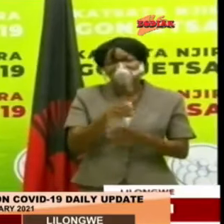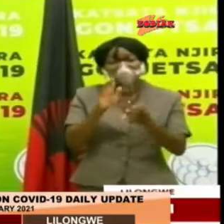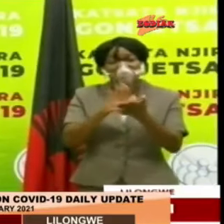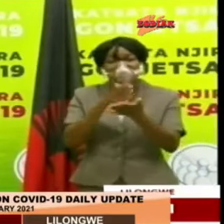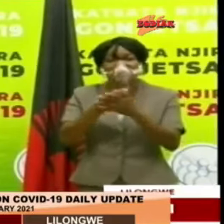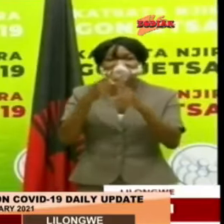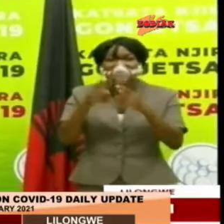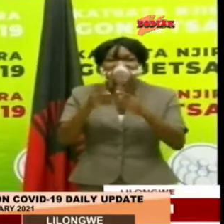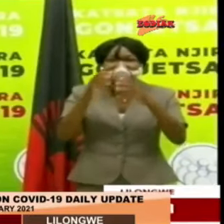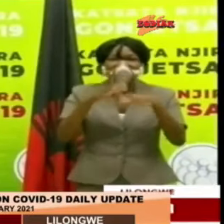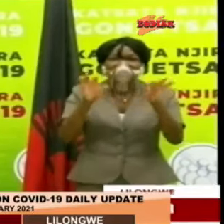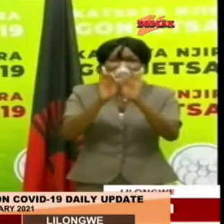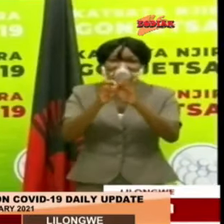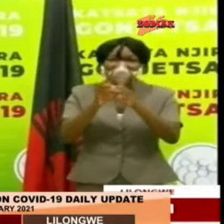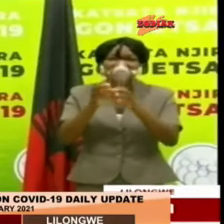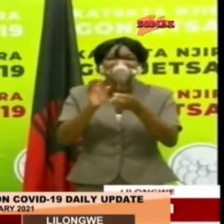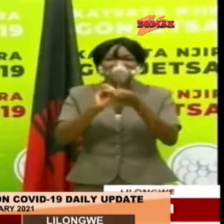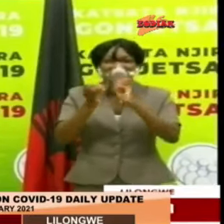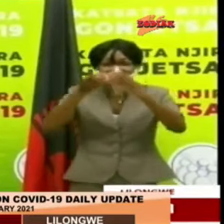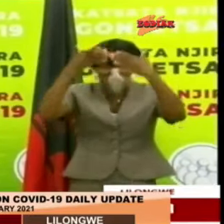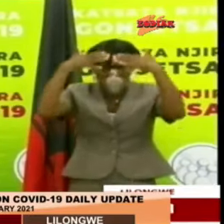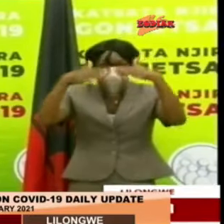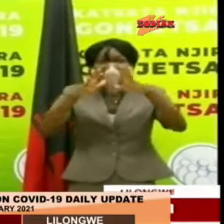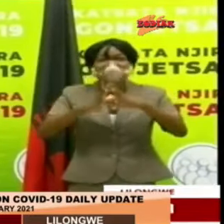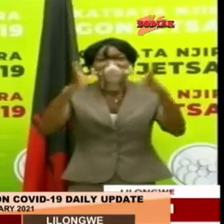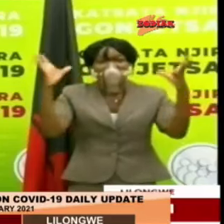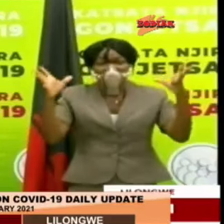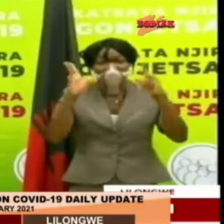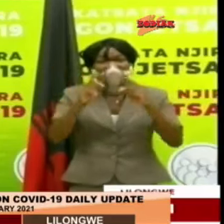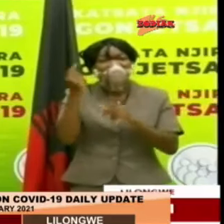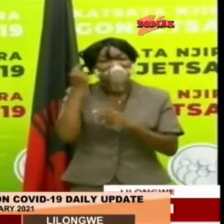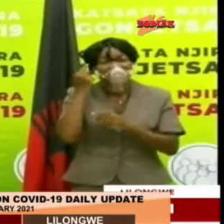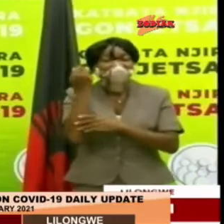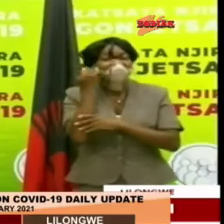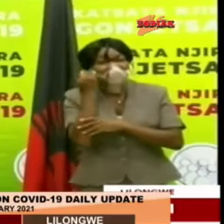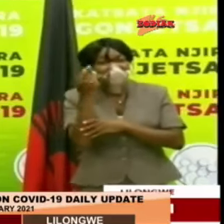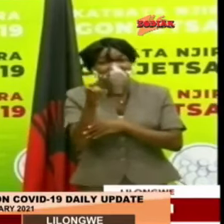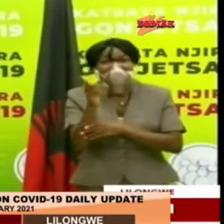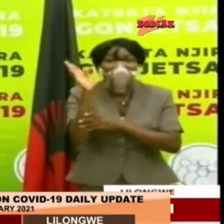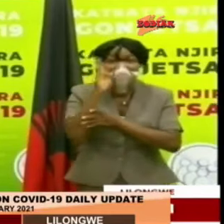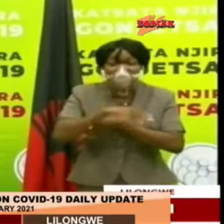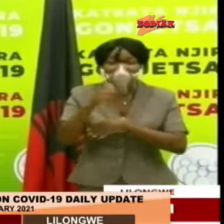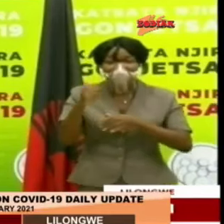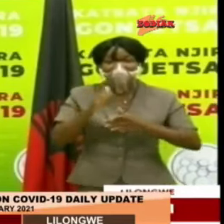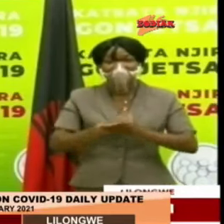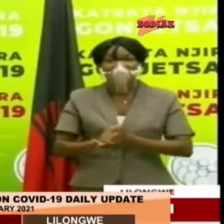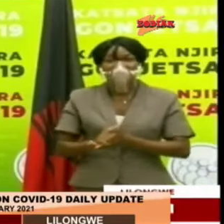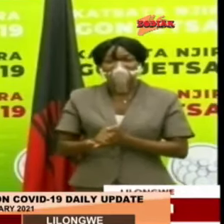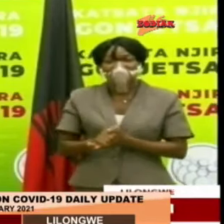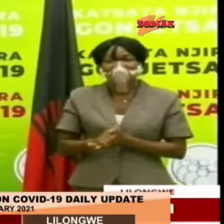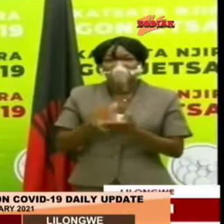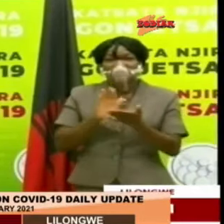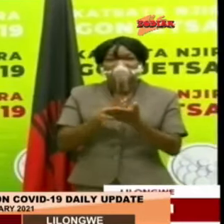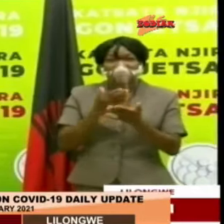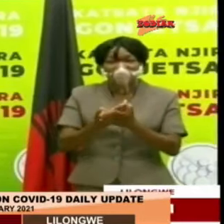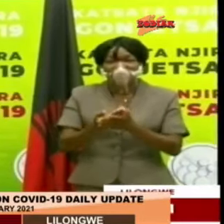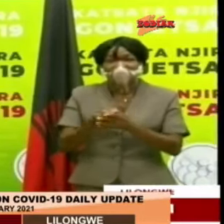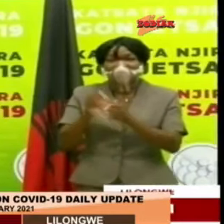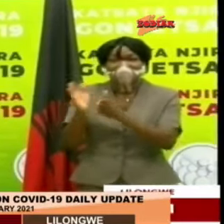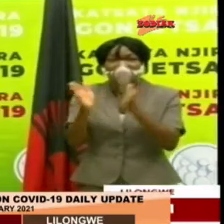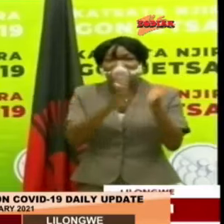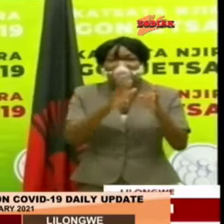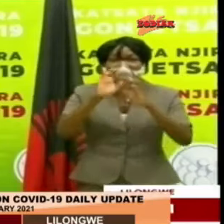awareness communication tiphunzitsane makamaka za mliri umenewu kuti tithane nawo chifukwa chake ku public